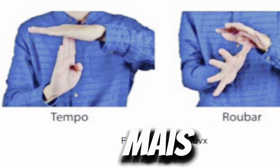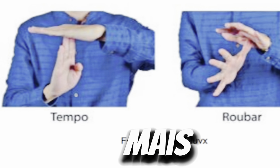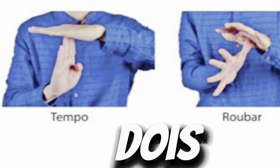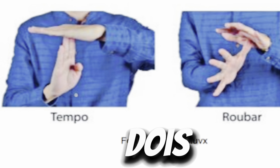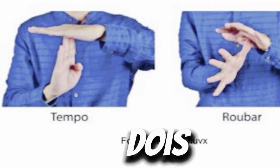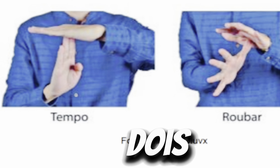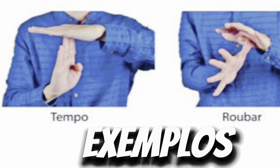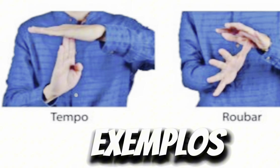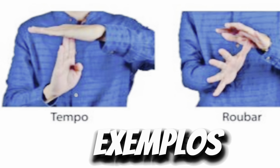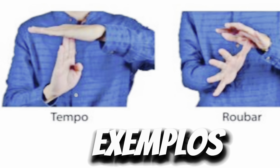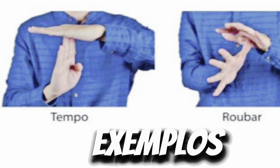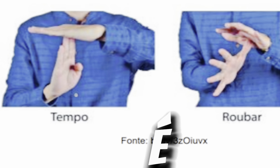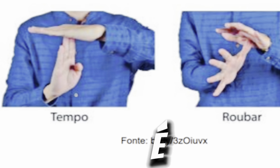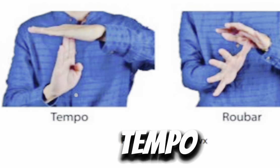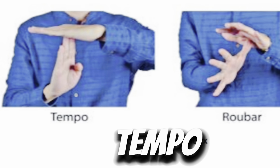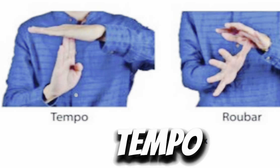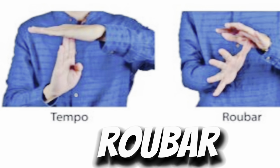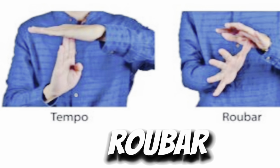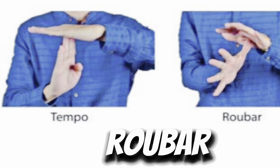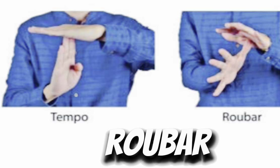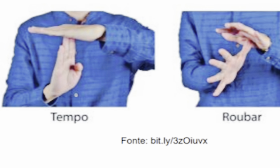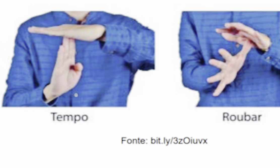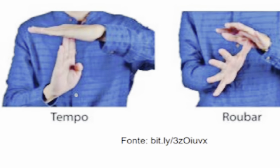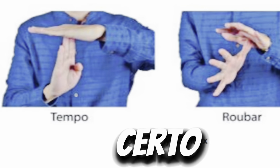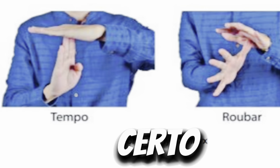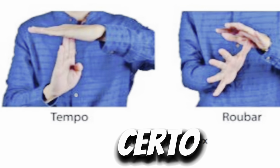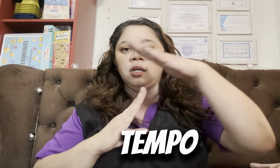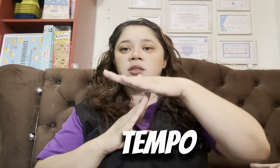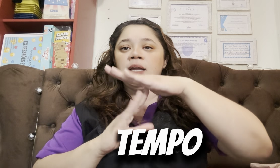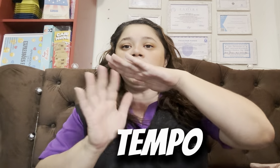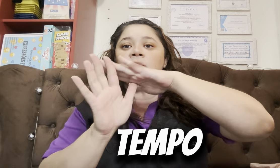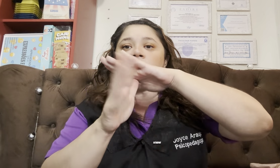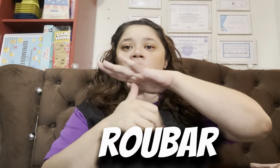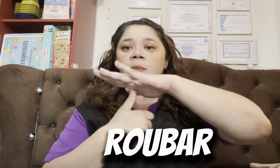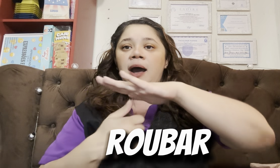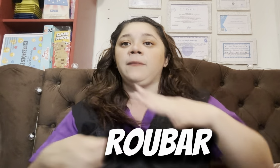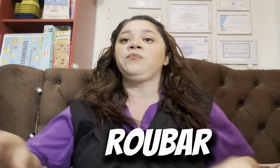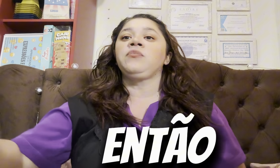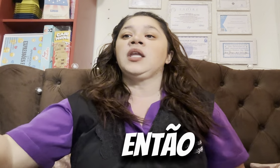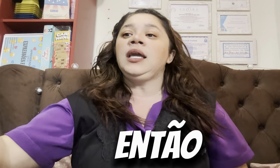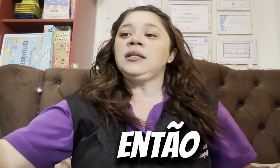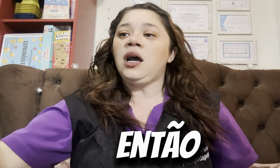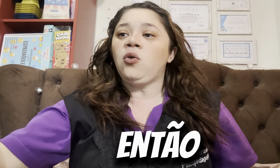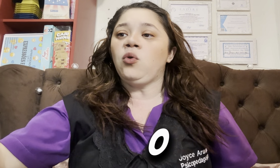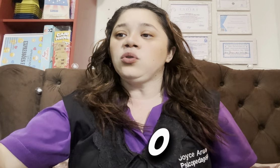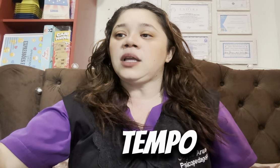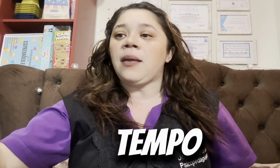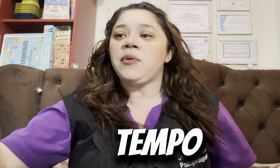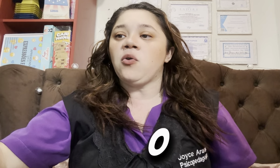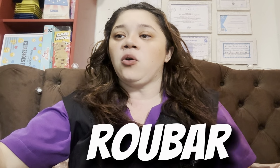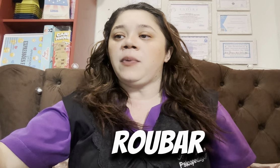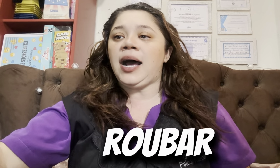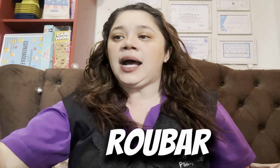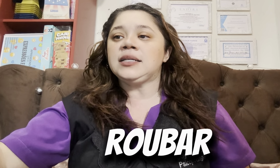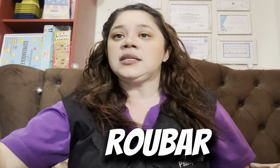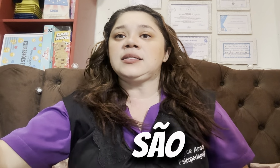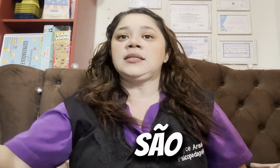mais dois exemplos, que é tempo e roubar, certo? Tempo e roubar. Então, o tempo e o roubar